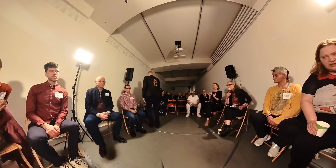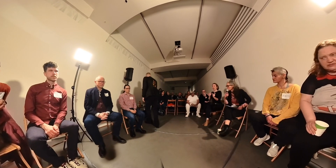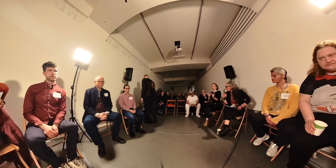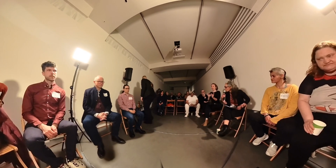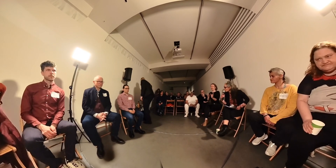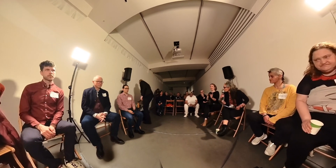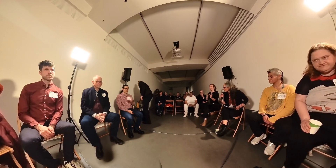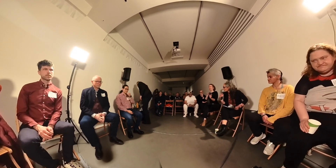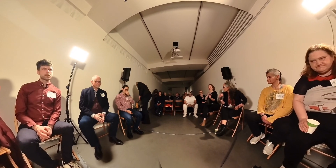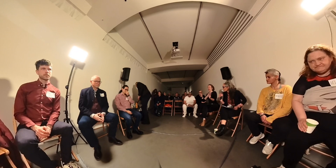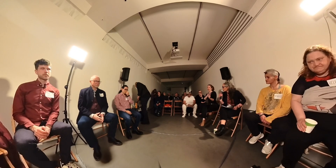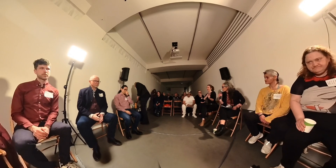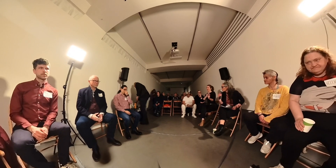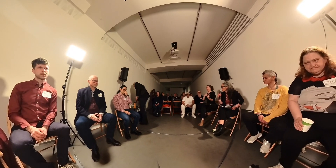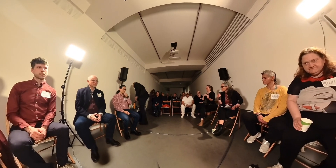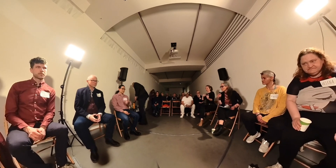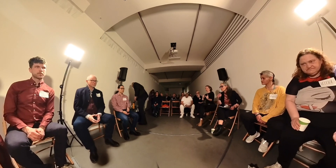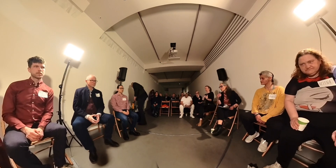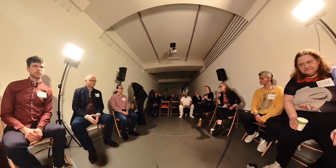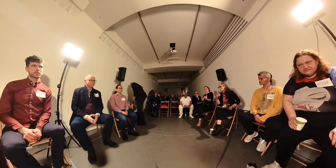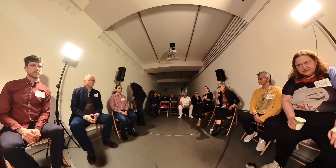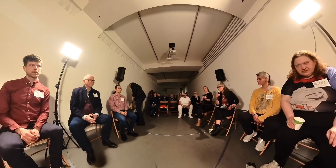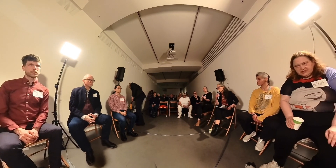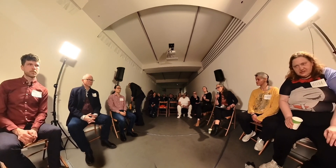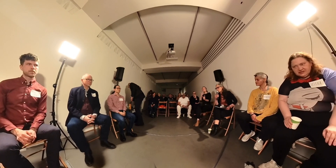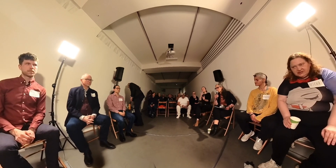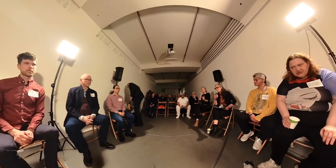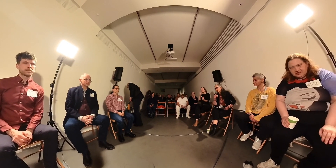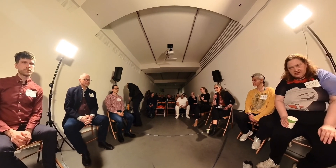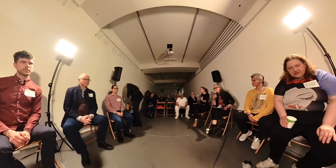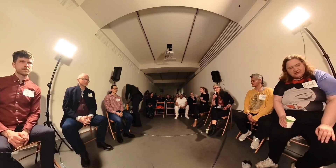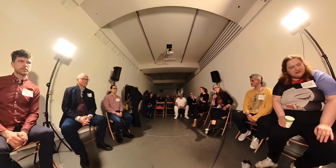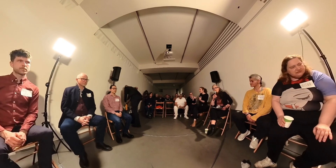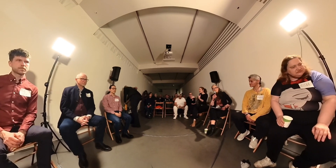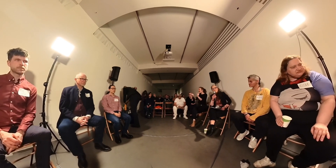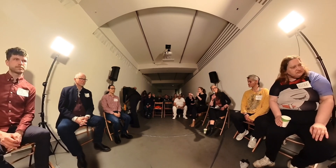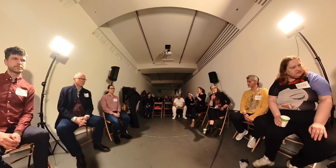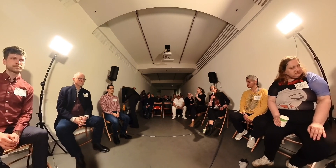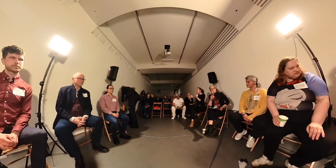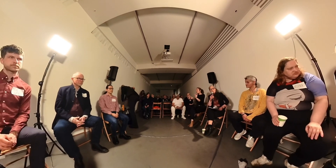jakoby emancipační, ale vlastně můžou vytvářet jakoby zase nové formy nějaké